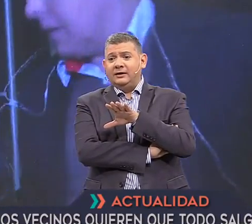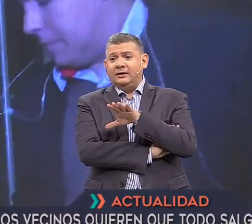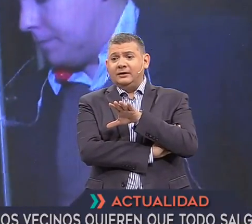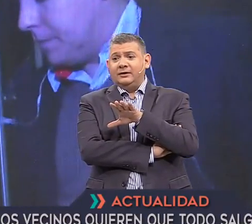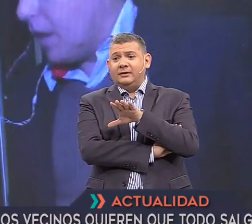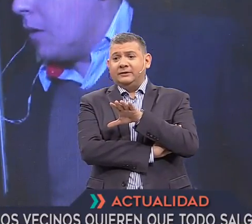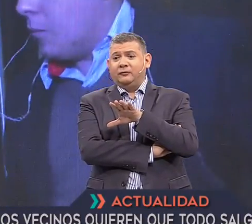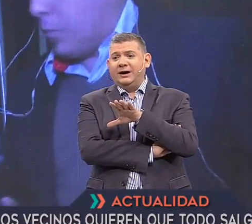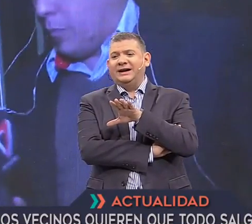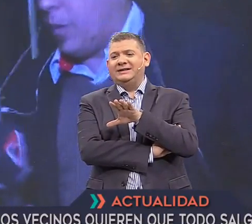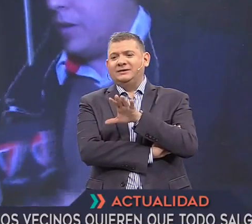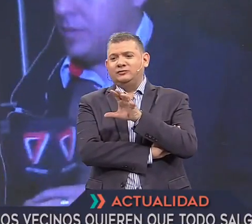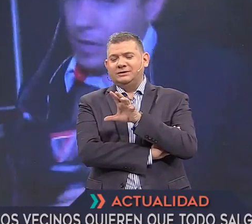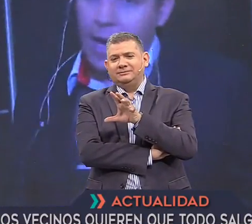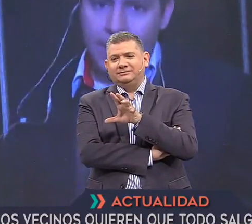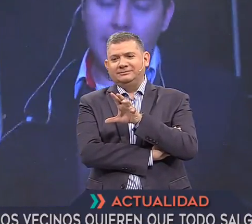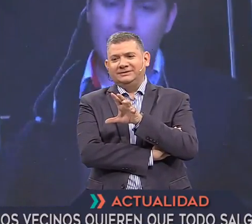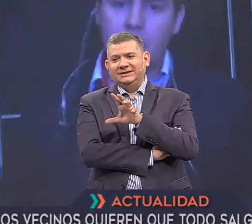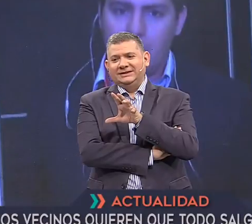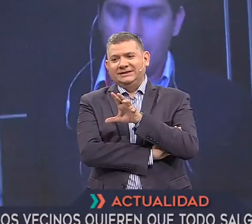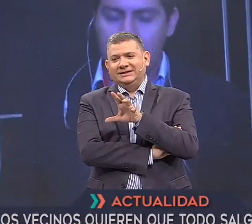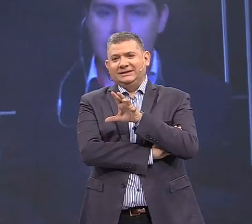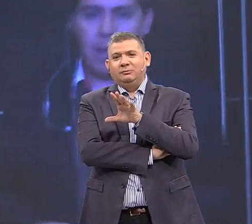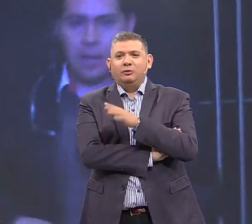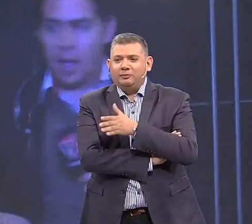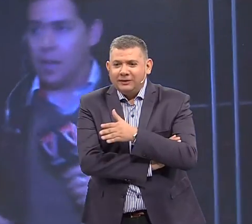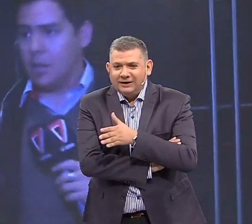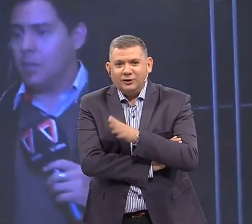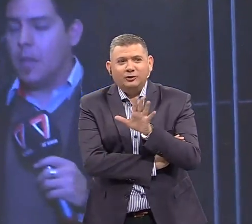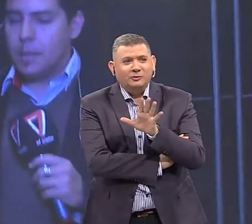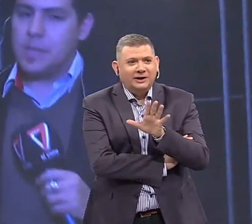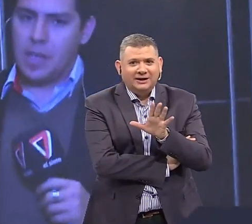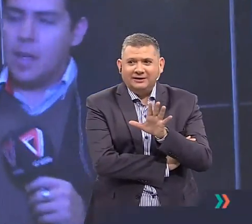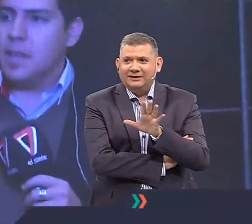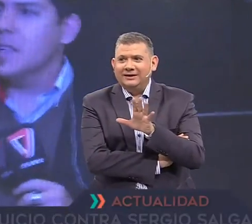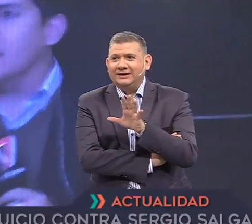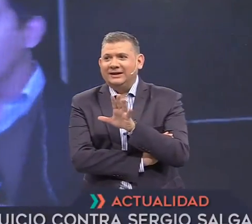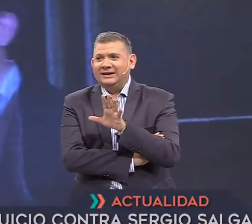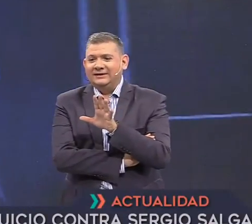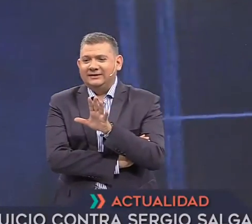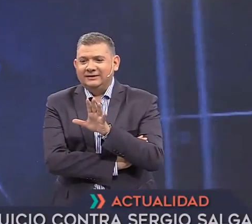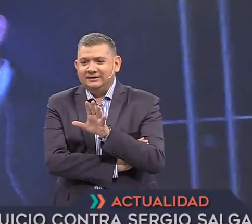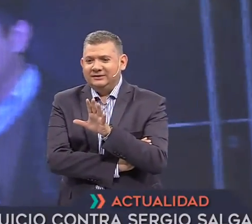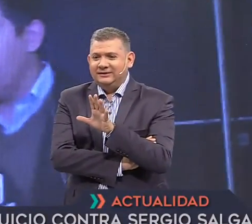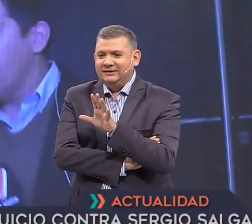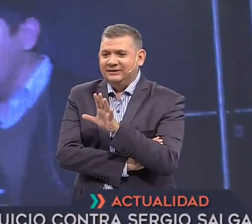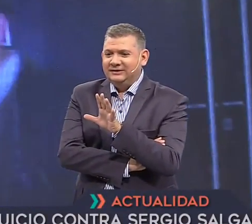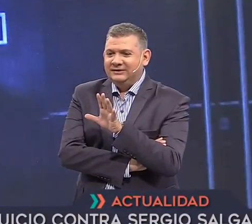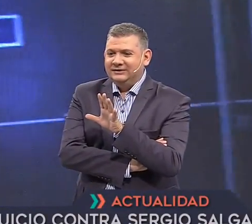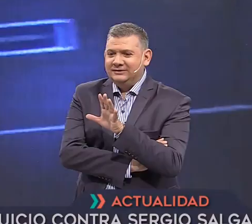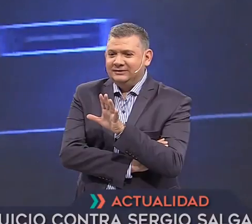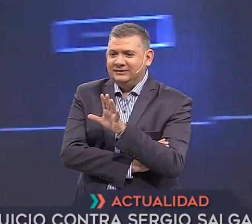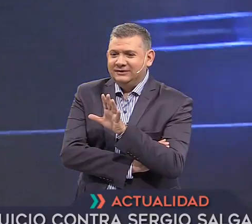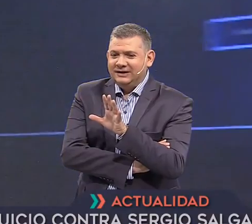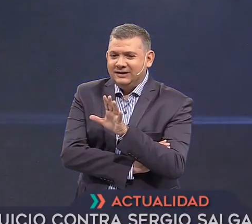A ver. ¿Se fue? Ah, bueno, se fue. La acaban de llamar. Bueno, nos quedó sorprendiendo. Sí. Dice, Norma, a ver,